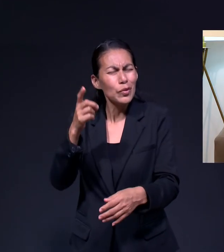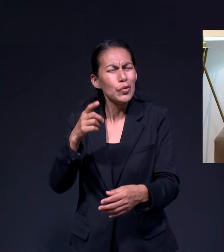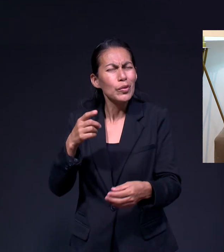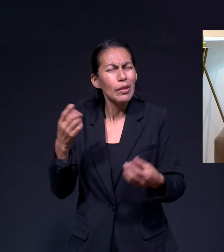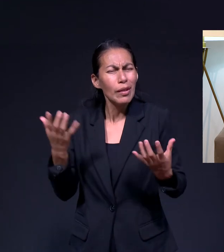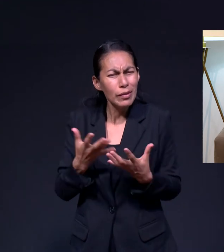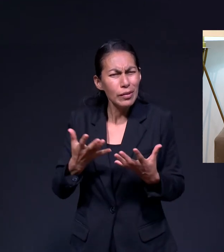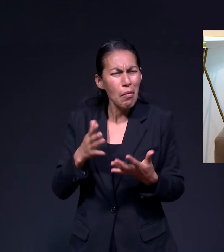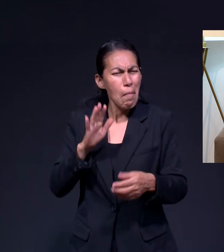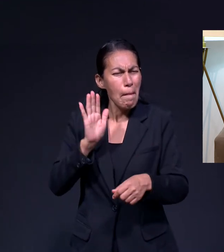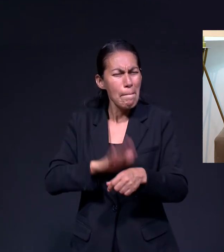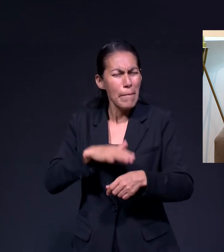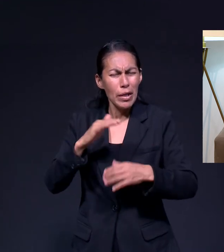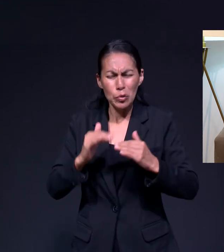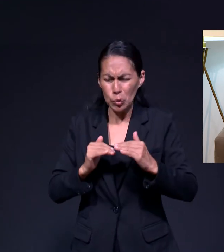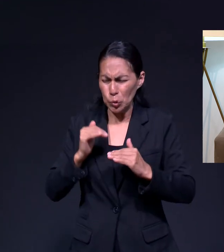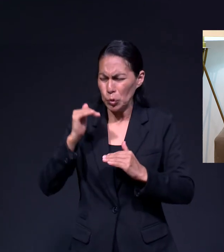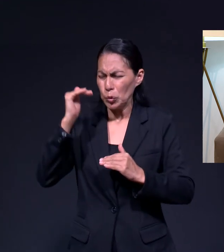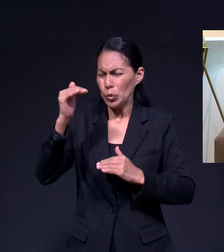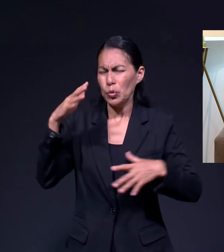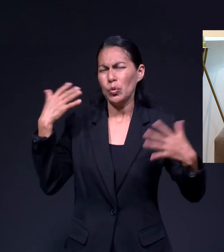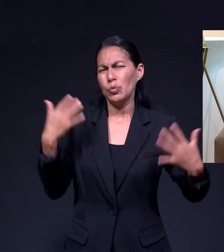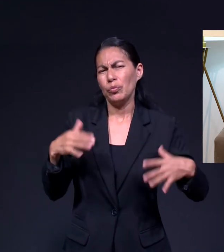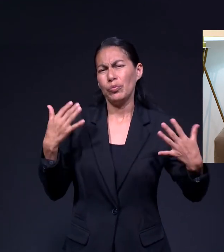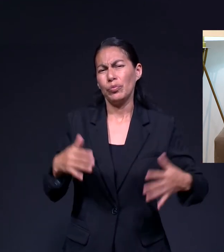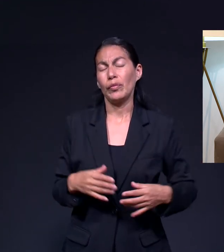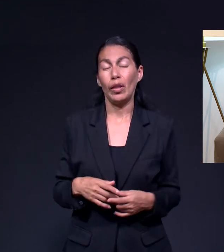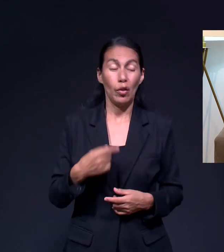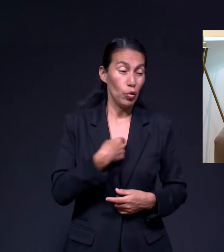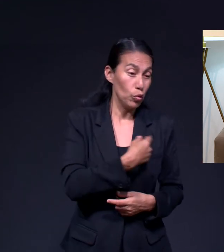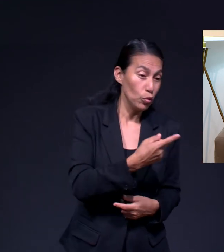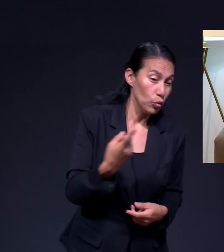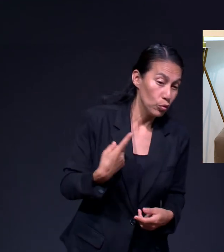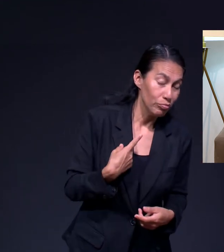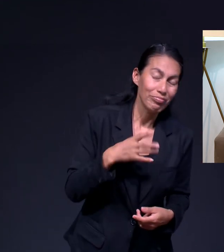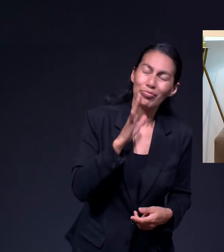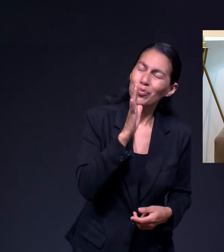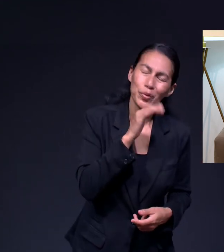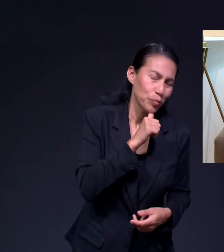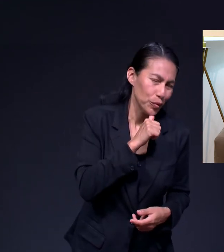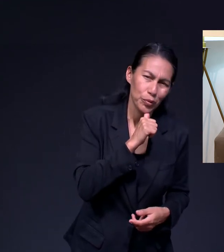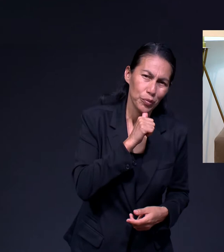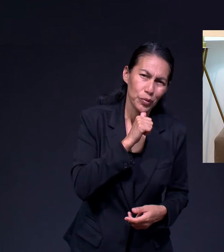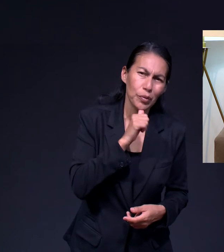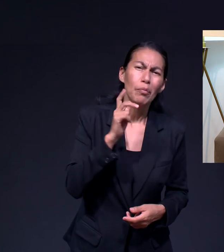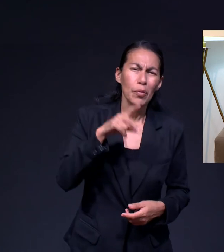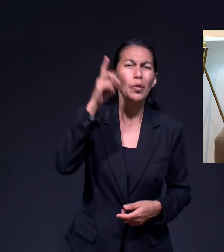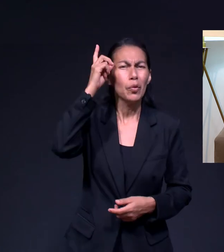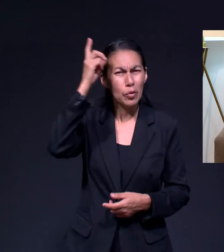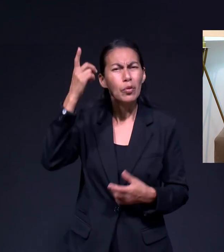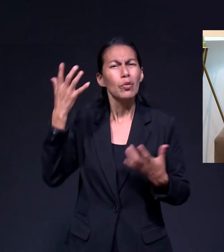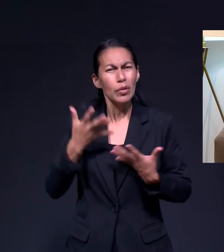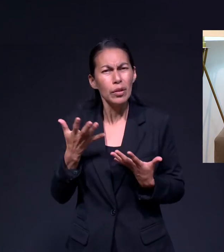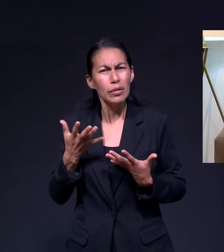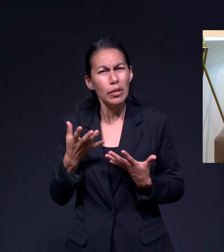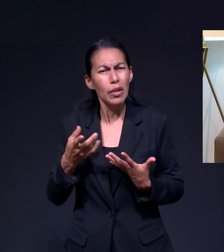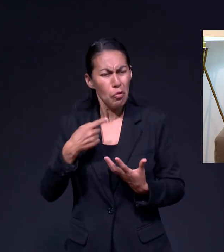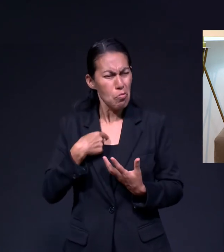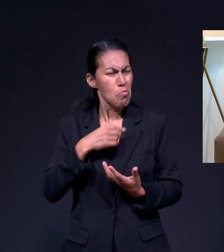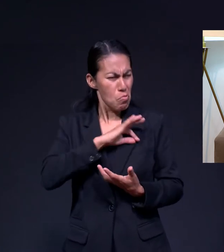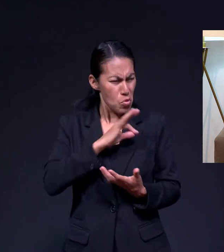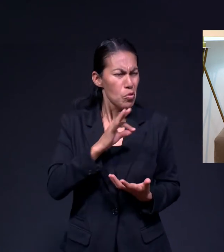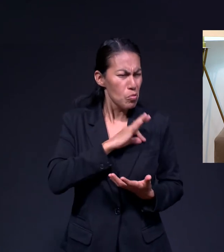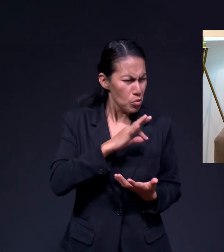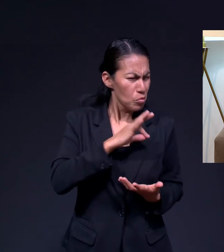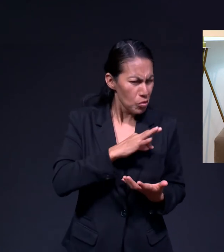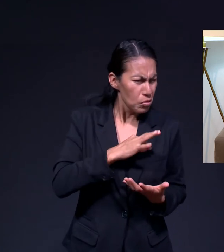de todas las cosas de todas nuestras fuerzas para que dios haga lo que es imposible para el